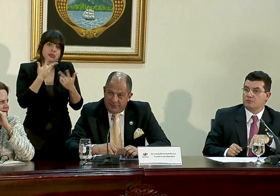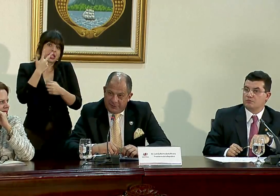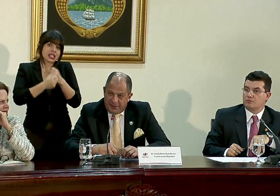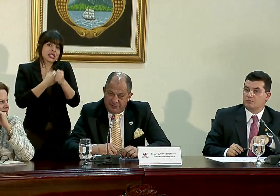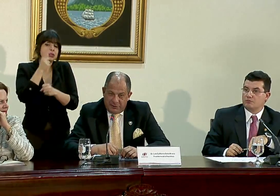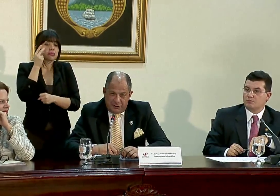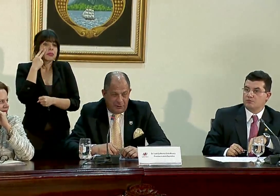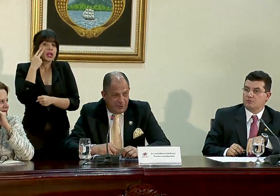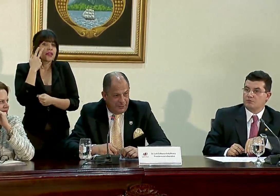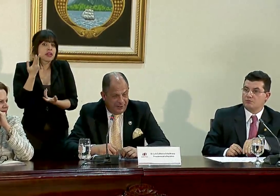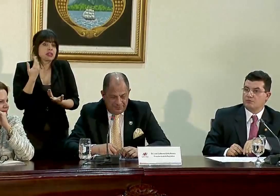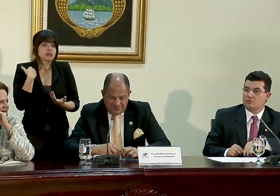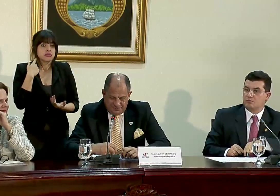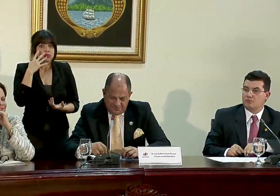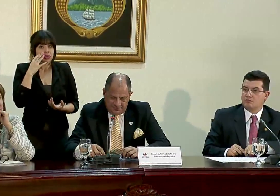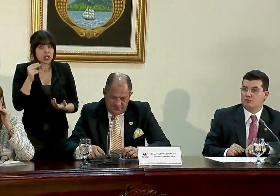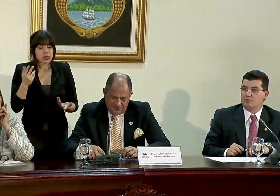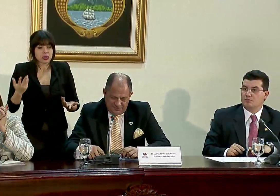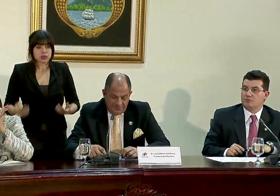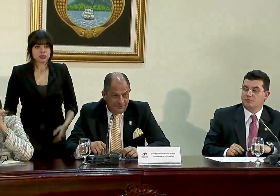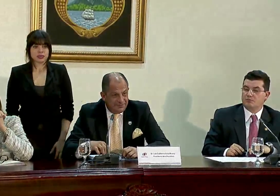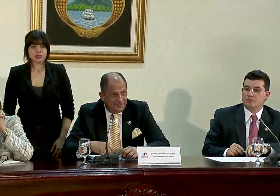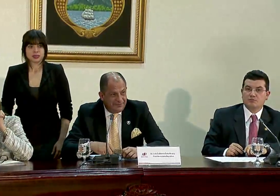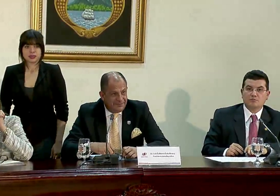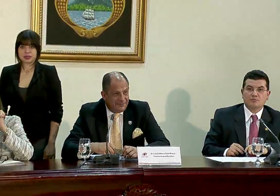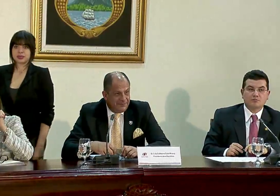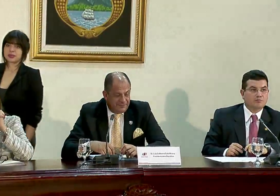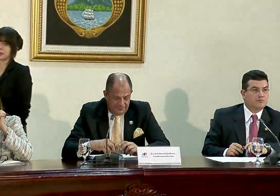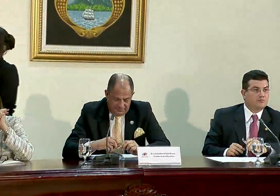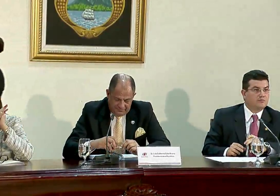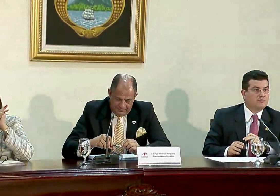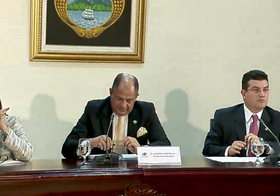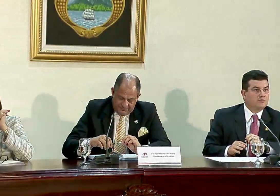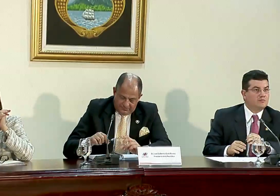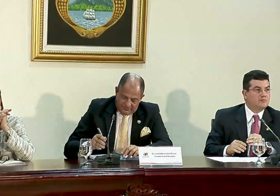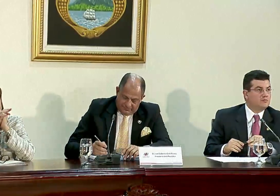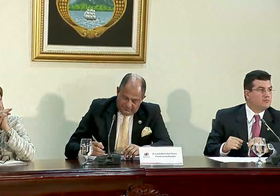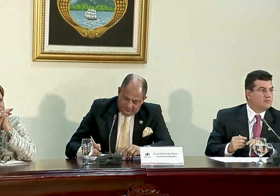años a ver cómo nos va yo creo que nos va a ir bien Oscar Ulloa Canal 6